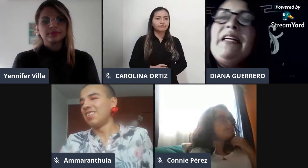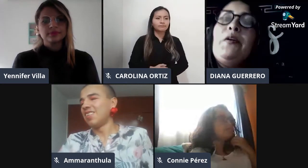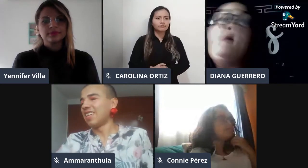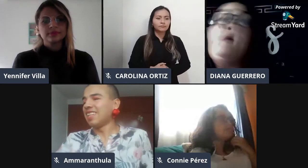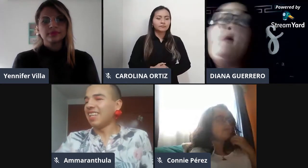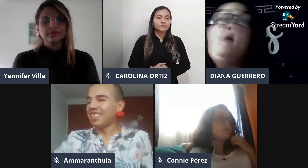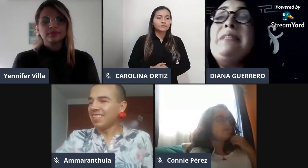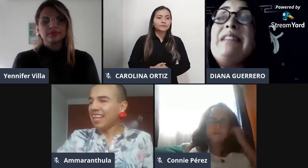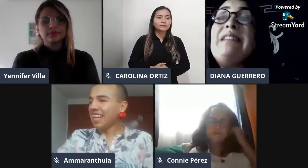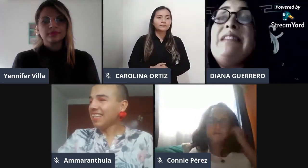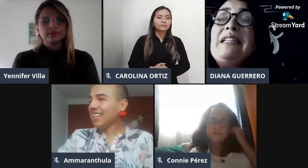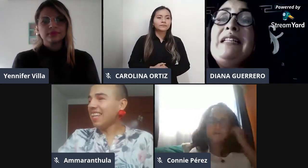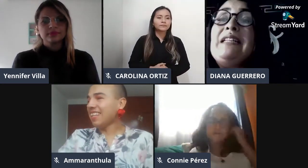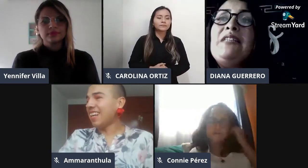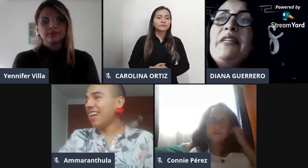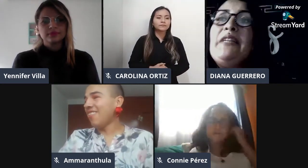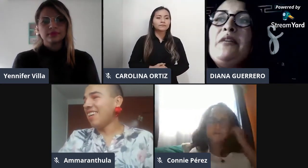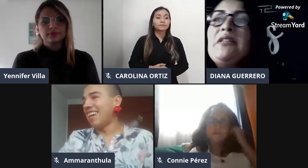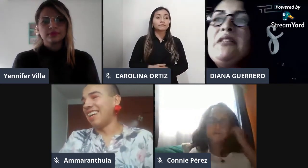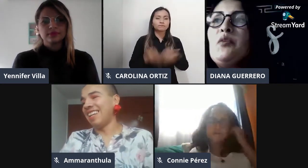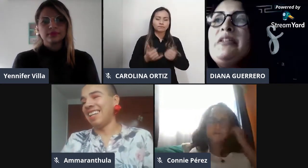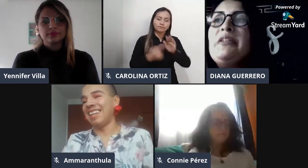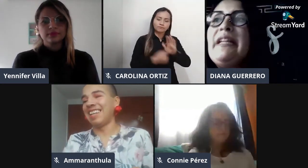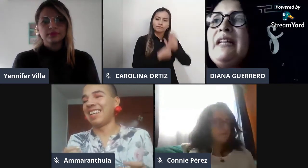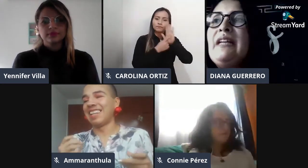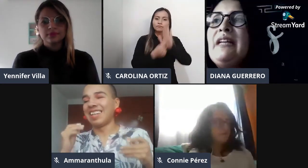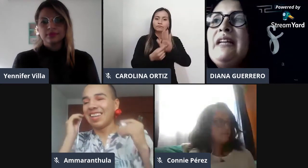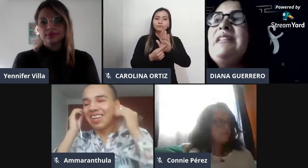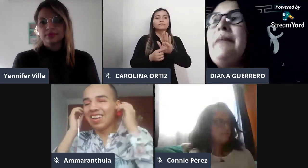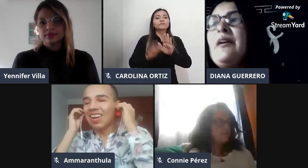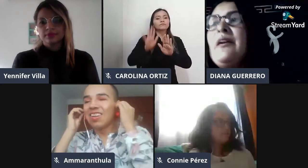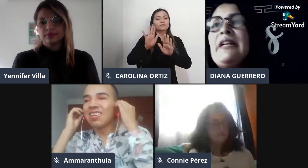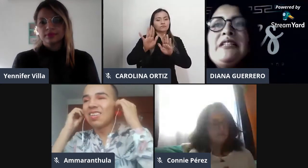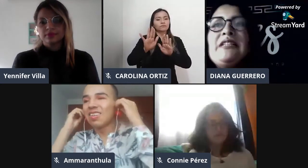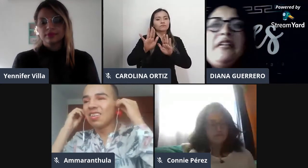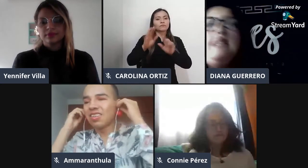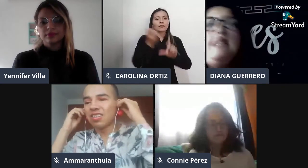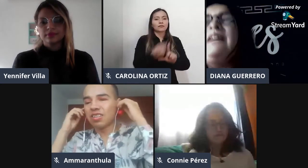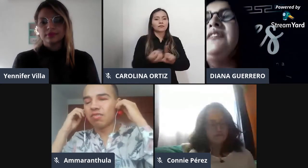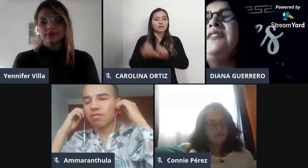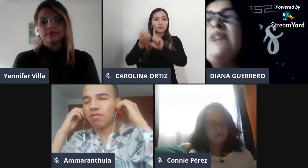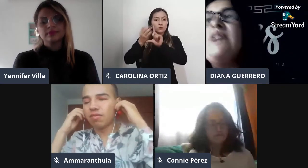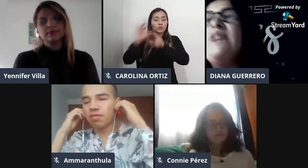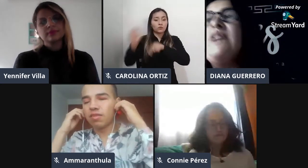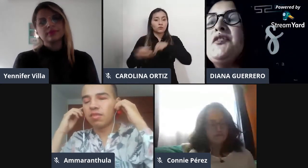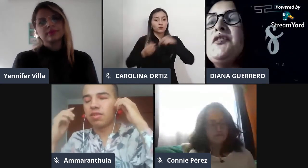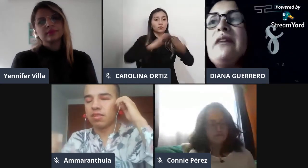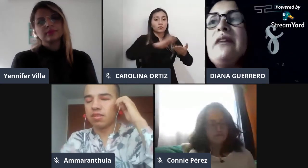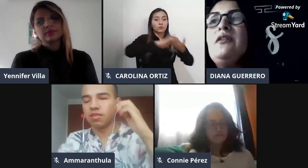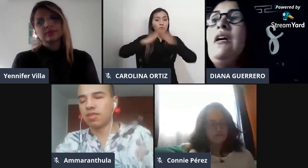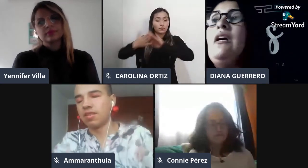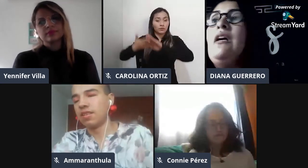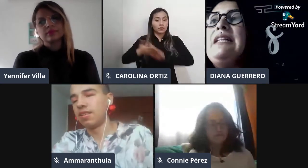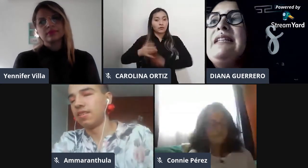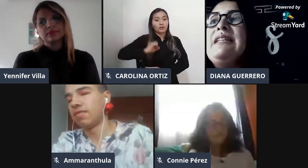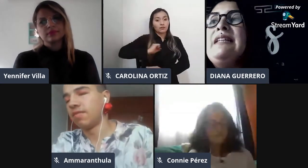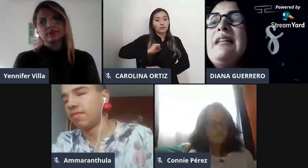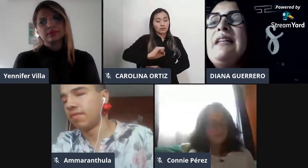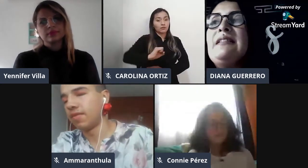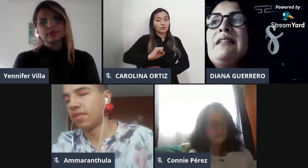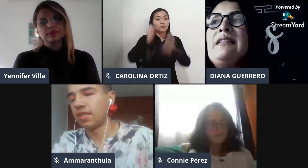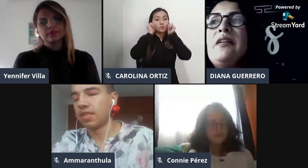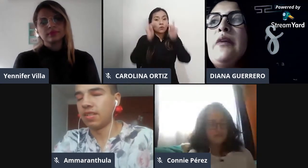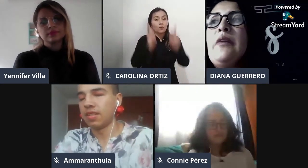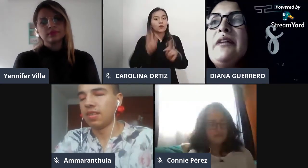También quiero presentarles la licenciatura en educación comunitaria de la Universidad Pedagógica Nacional y la Dirección de Derechos Humanos de la